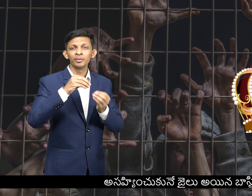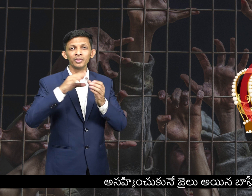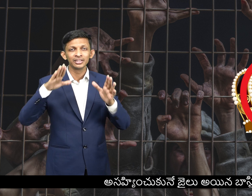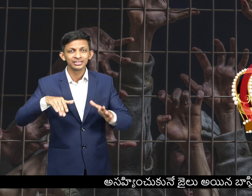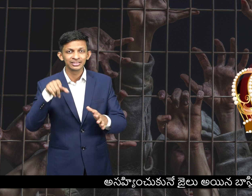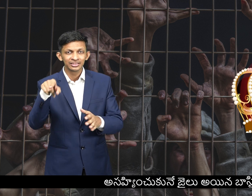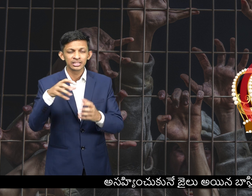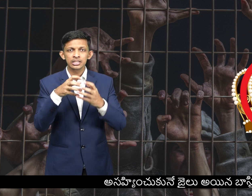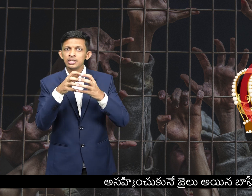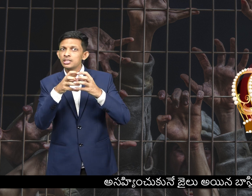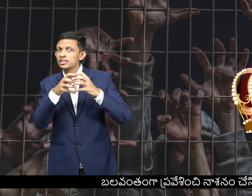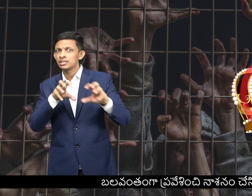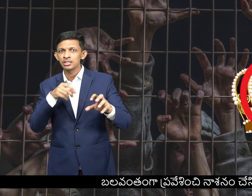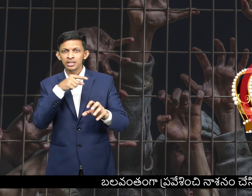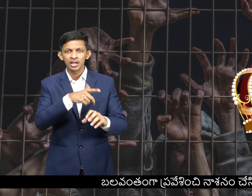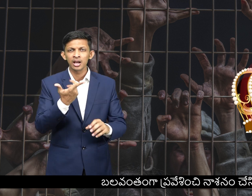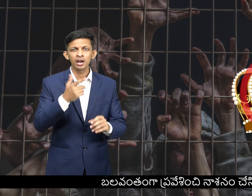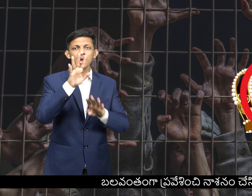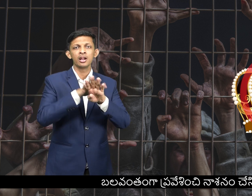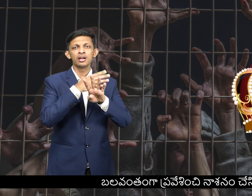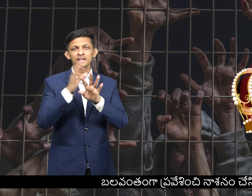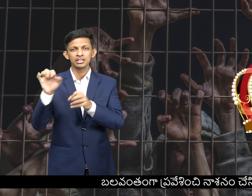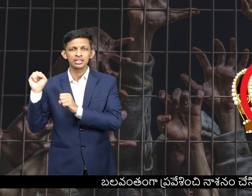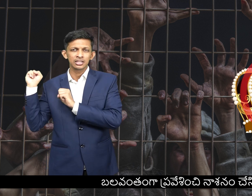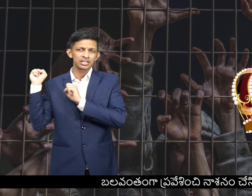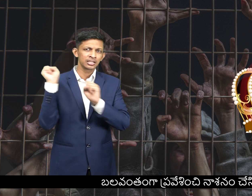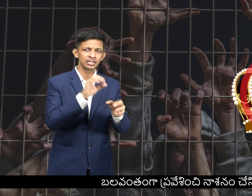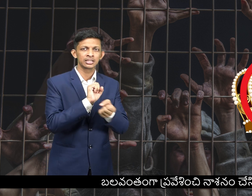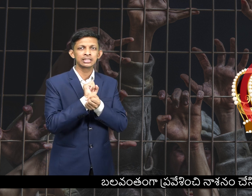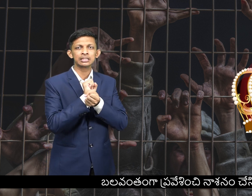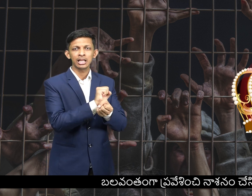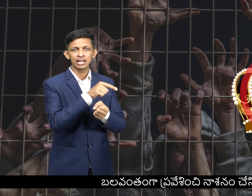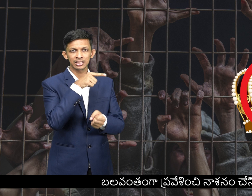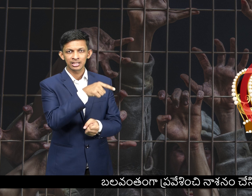అయిన బాస్టిల్లోకి బలవంతంగా ప్రవేశించి నాశనం చేసింది.